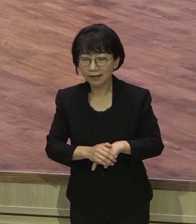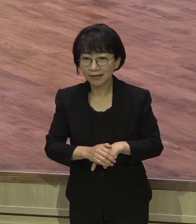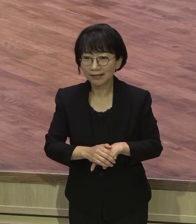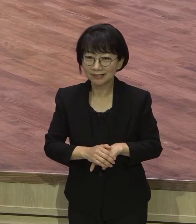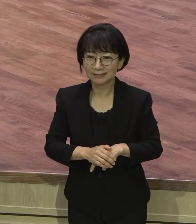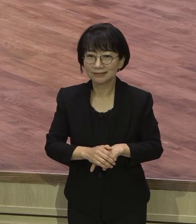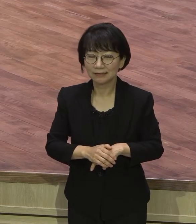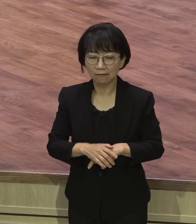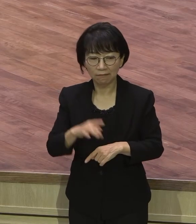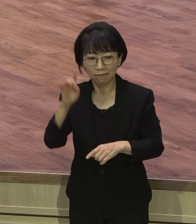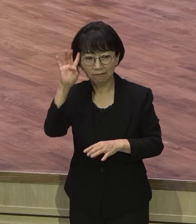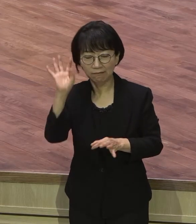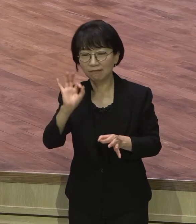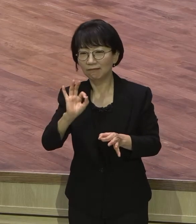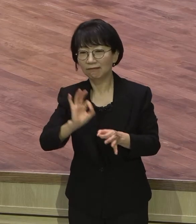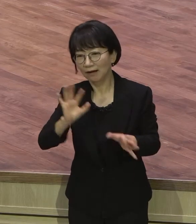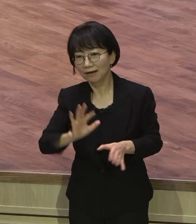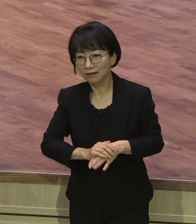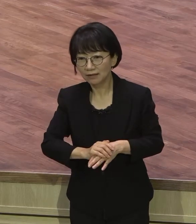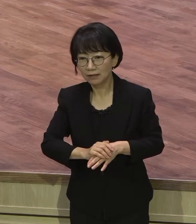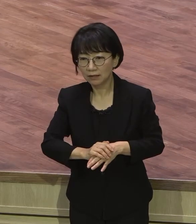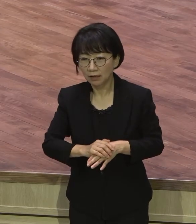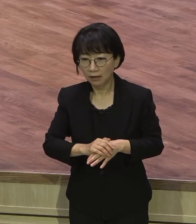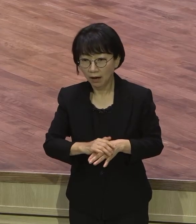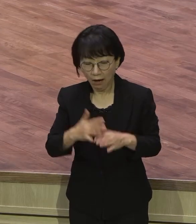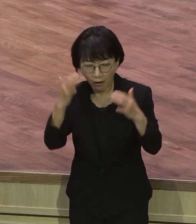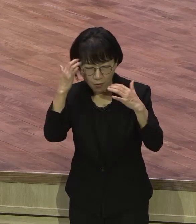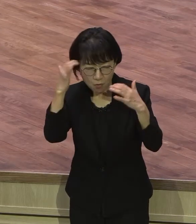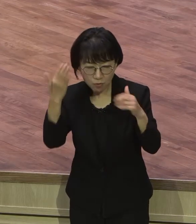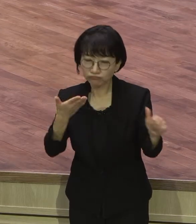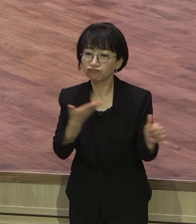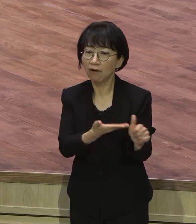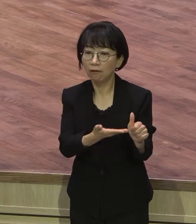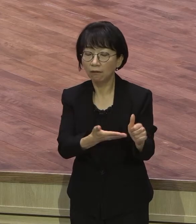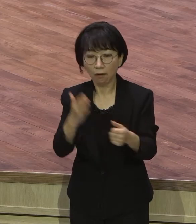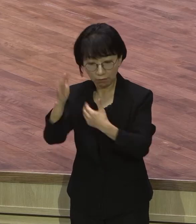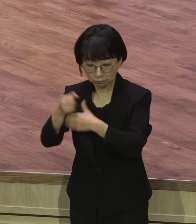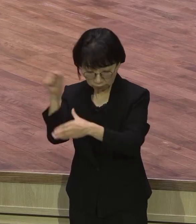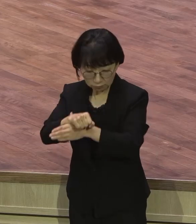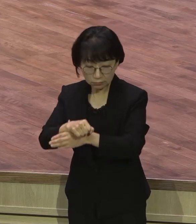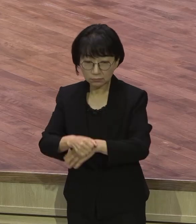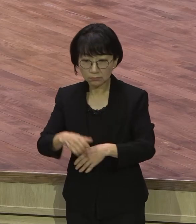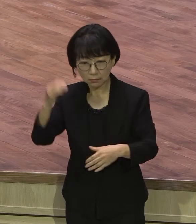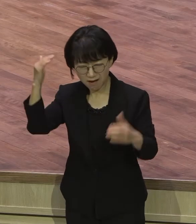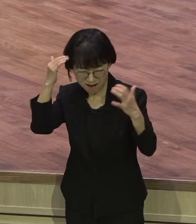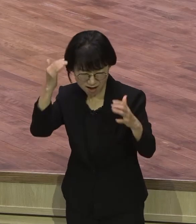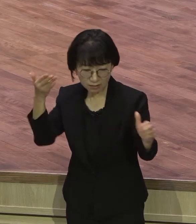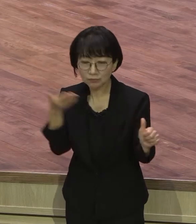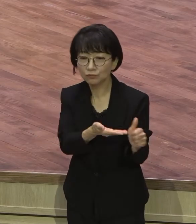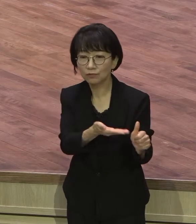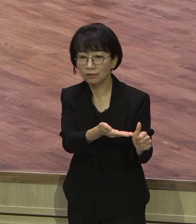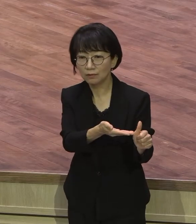나옵니다. 상상 초월하는 그런 고난에 빠지게 만들어서 하나님 허락했어요.